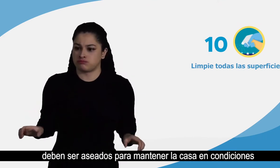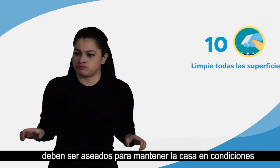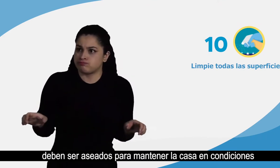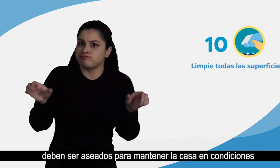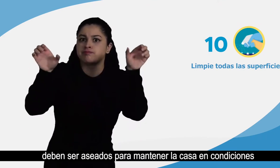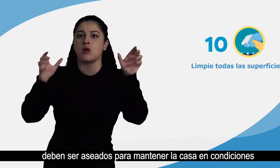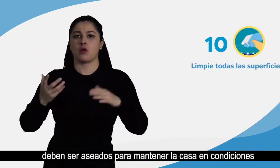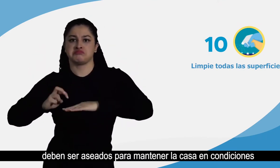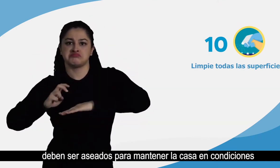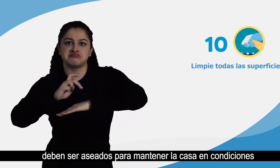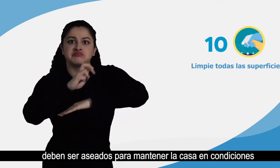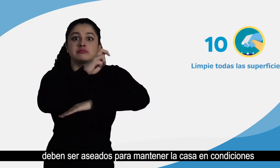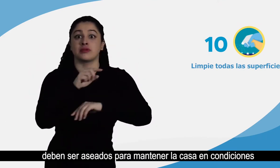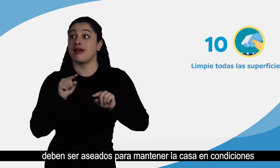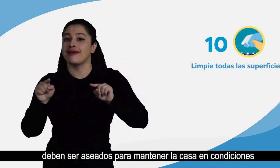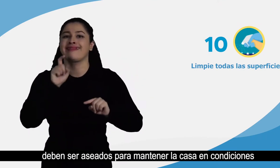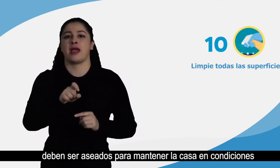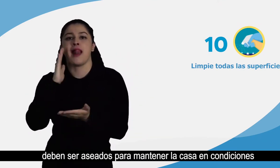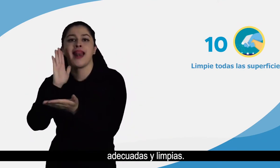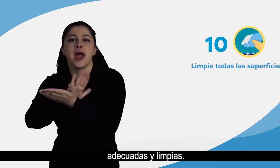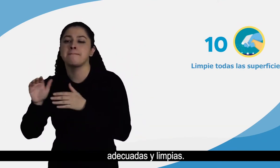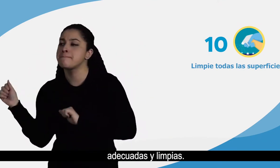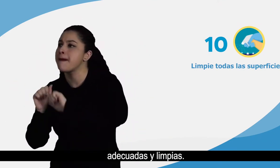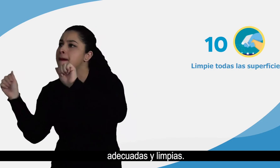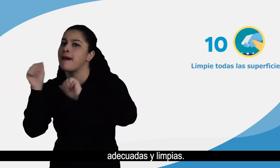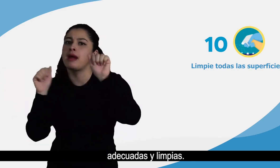Deben ser aseados para mantener la casa en condiciones adecuadas y limpias